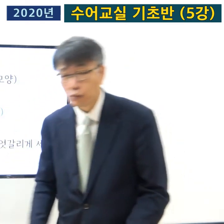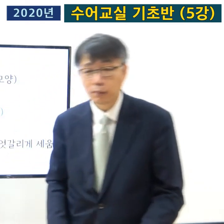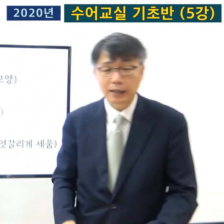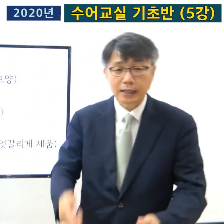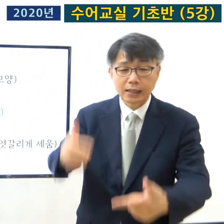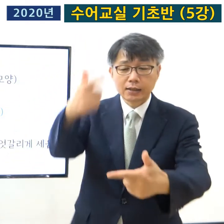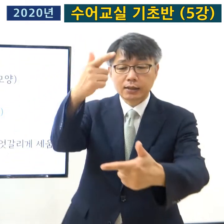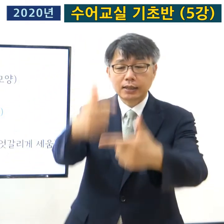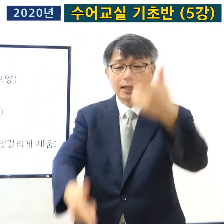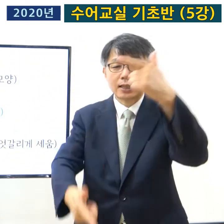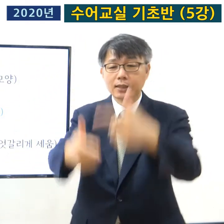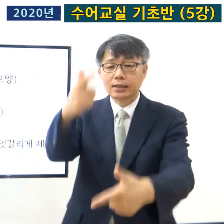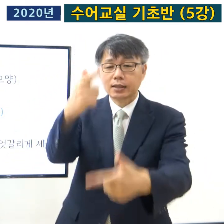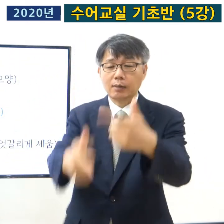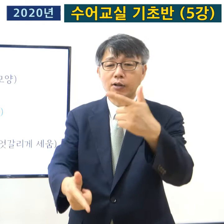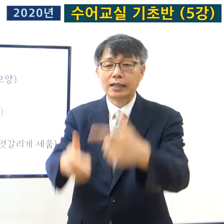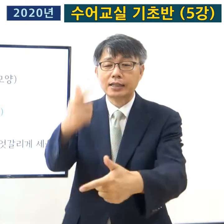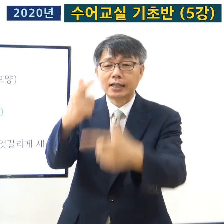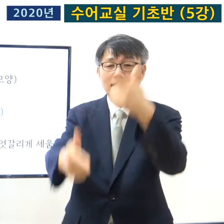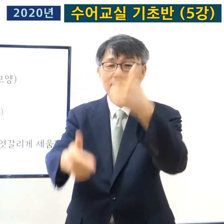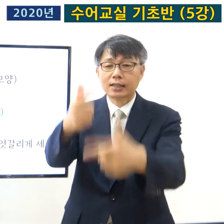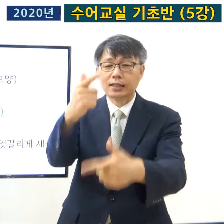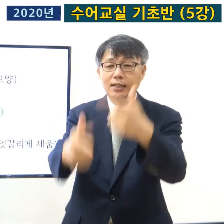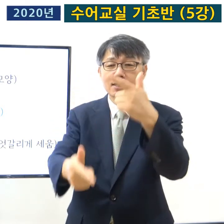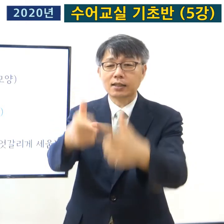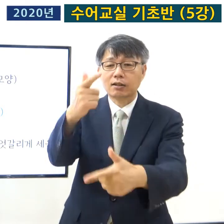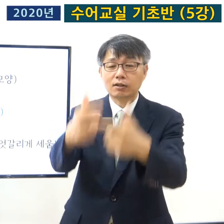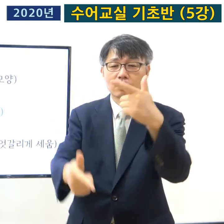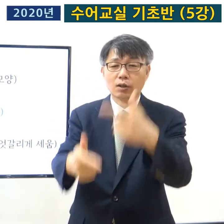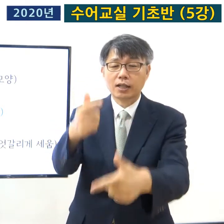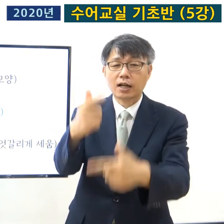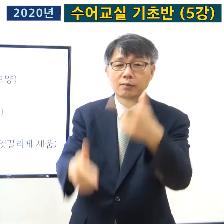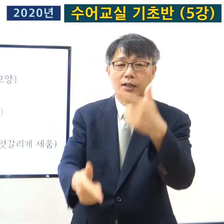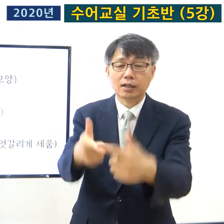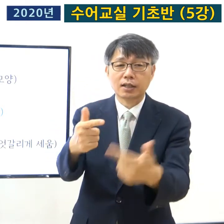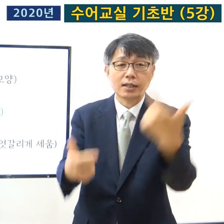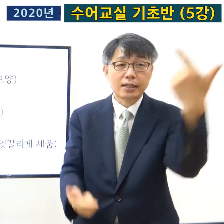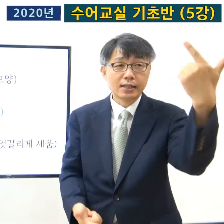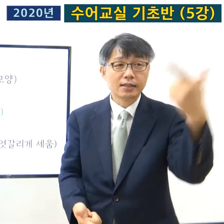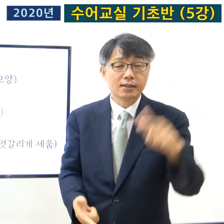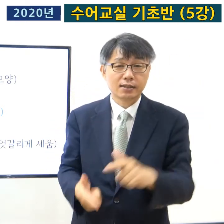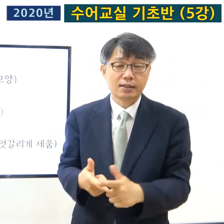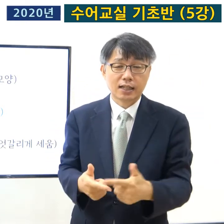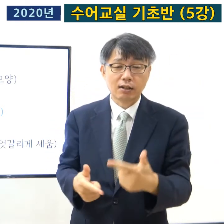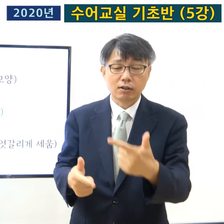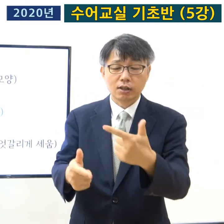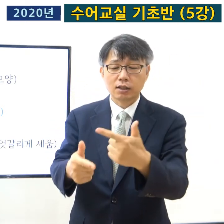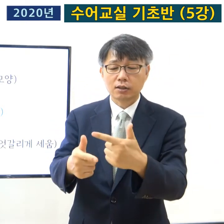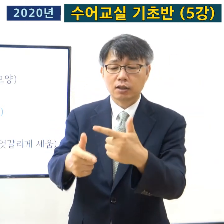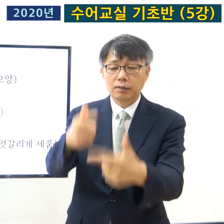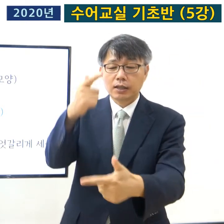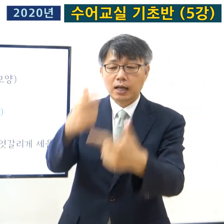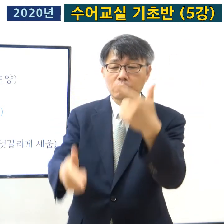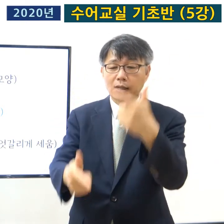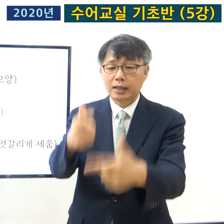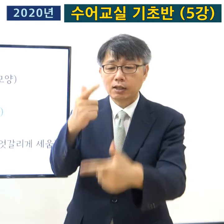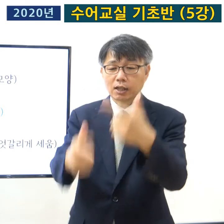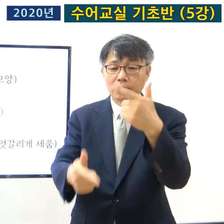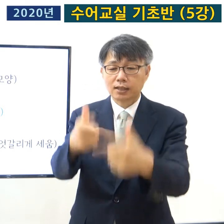우리 막대기를 탁탁 치는 나무 가지가 이렇게 탁탁탁 치는 거 이렇게 생각하면 되거든요. 니은이잖아요. 그런 것처럼 나무 막대기를 이렇게 탁탁